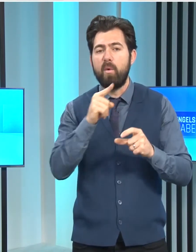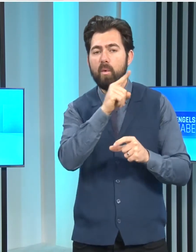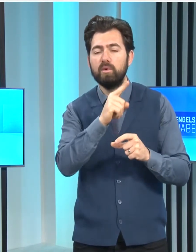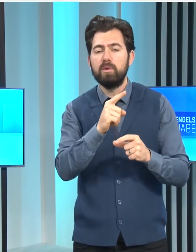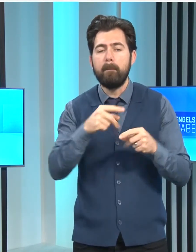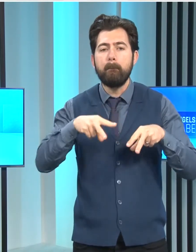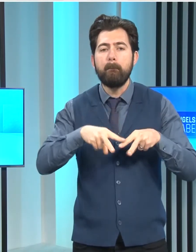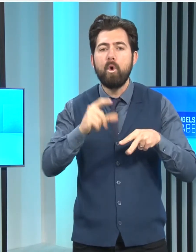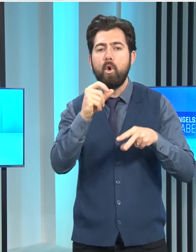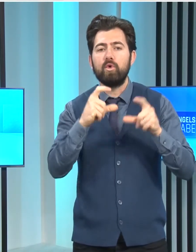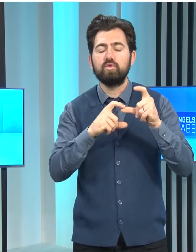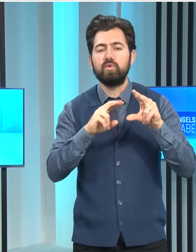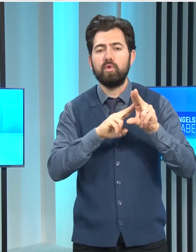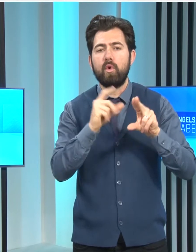görüştü.